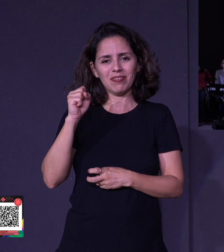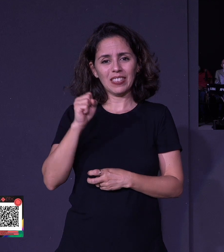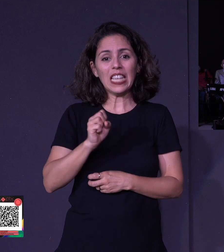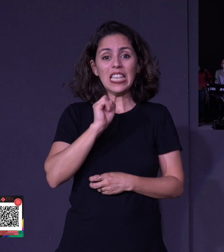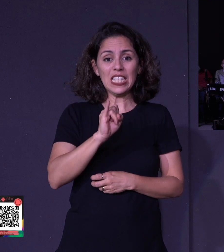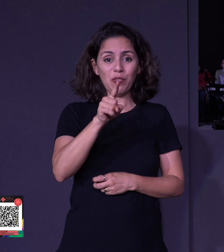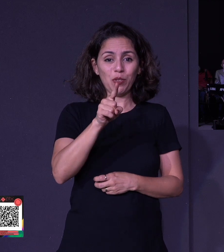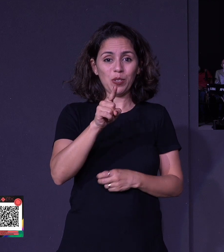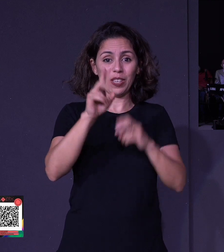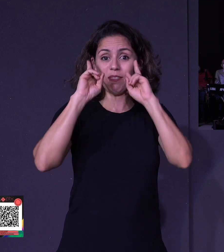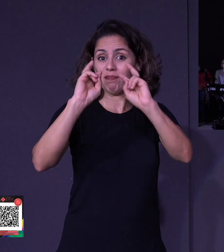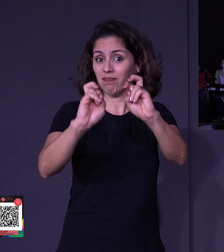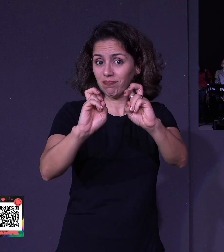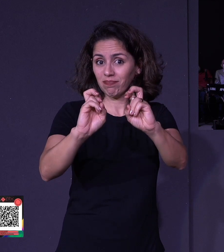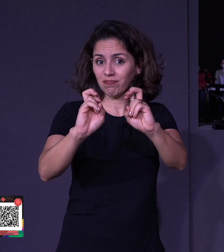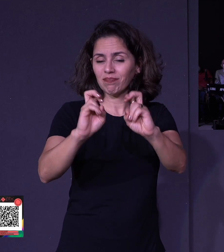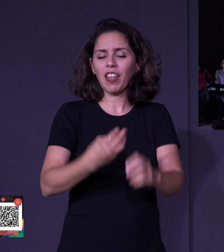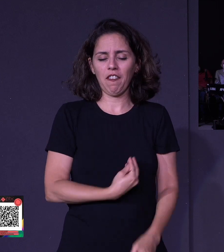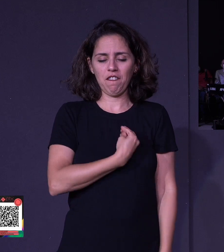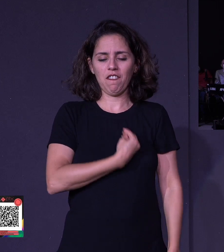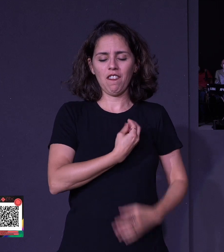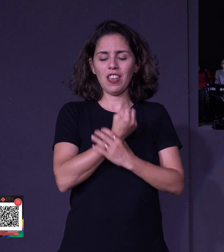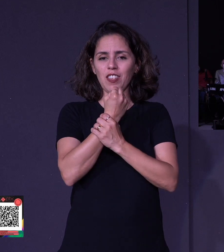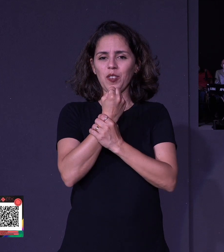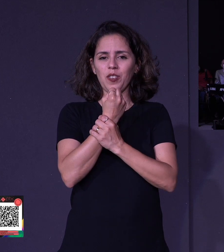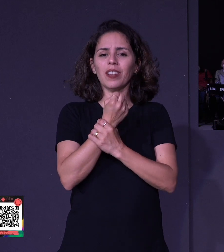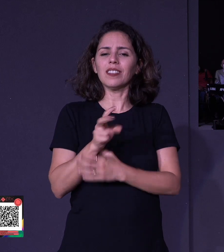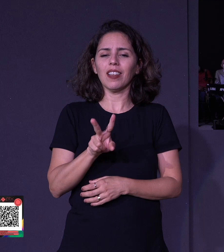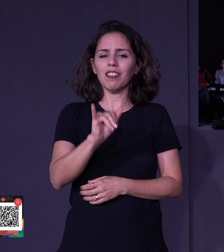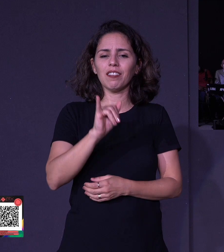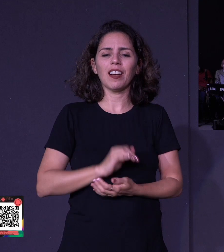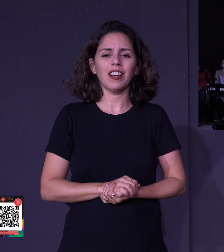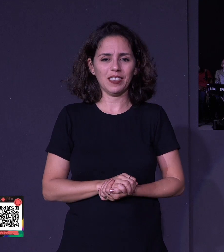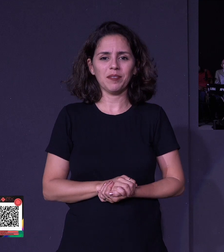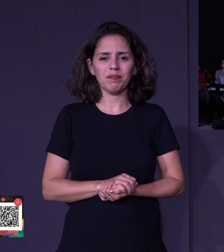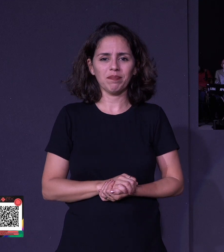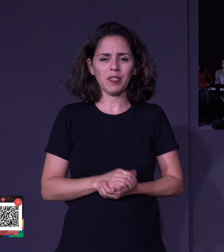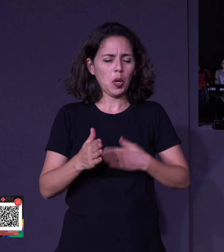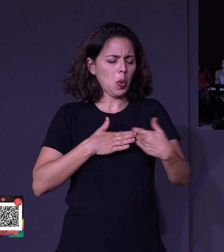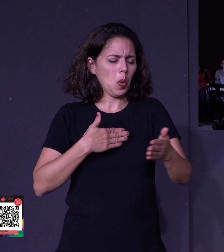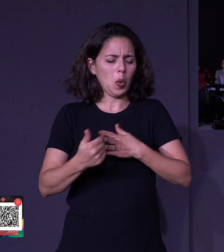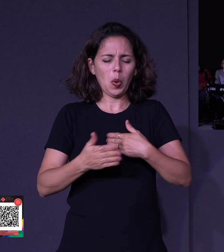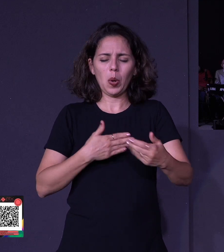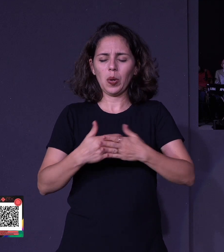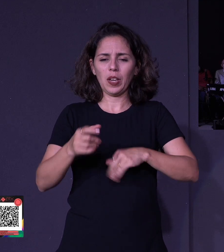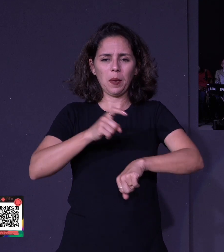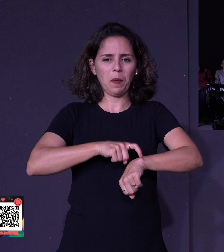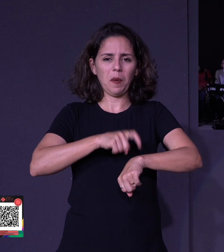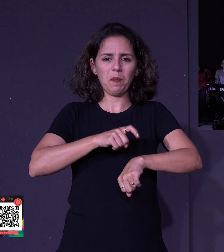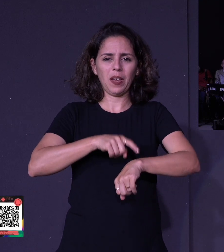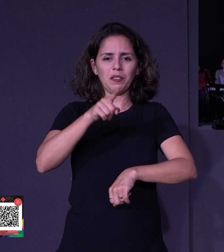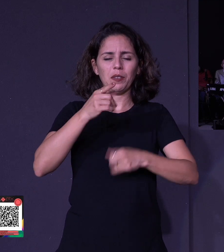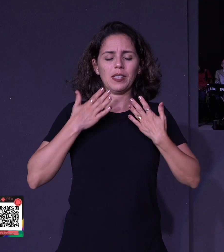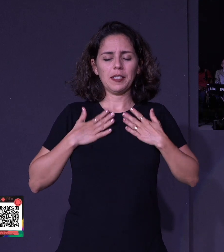viver em segurança. Quem me ouvir, o tempo pode ser turbulento como for, mas estará tranquilo.